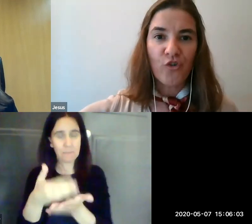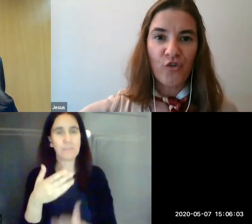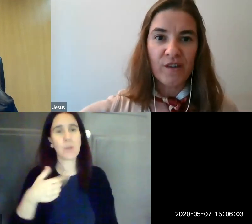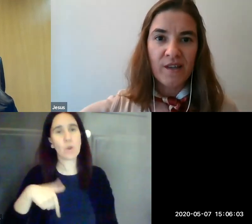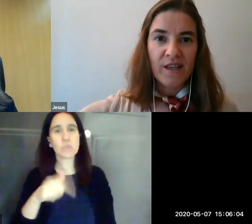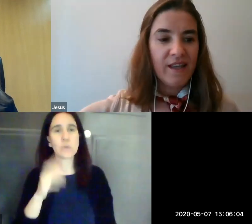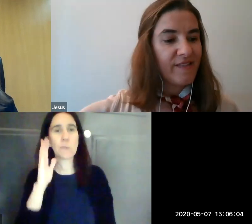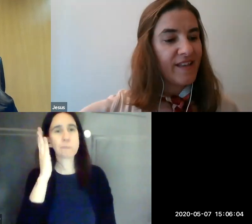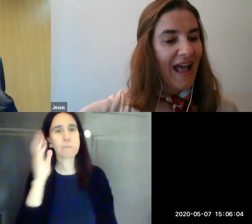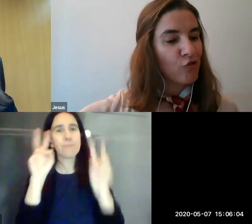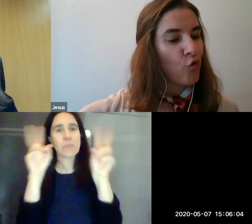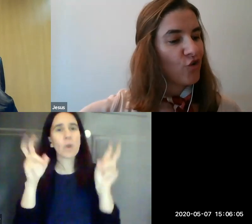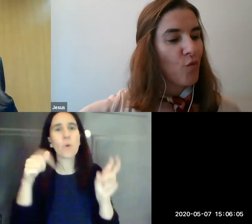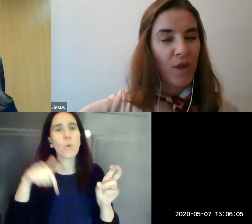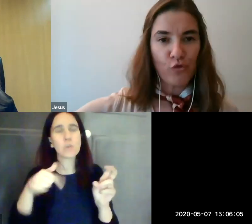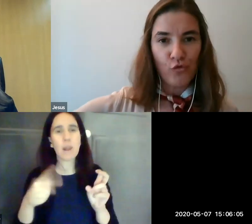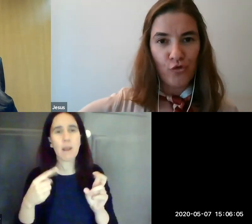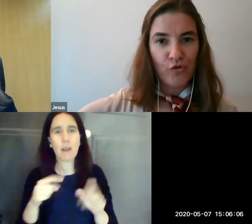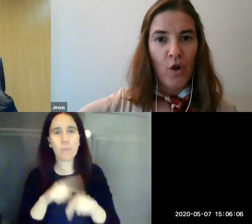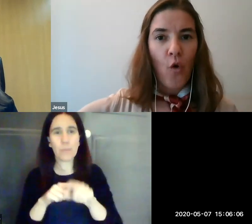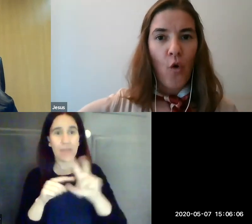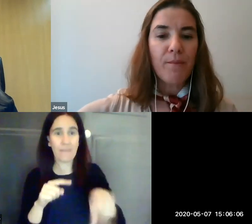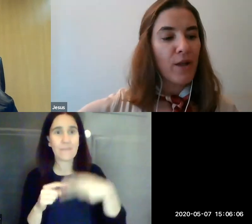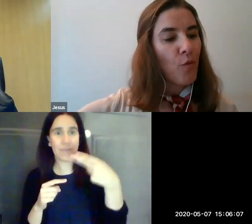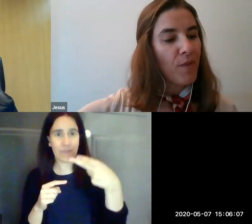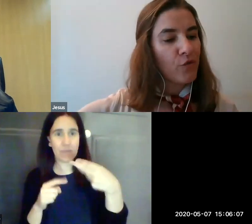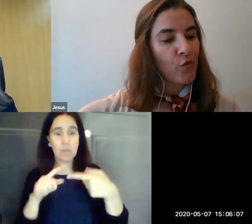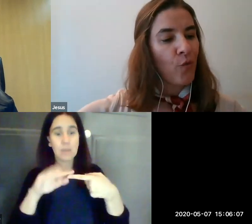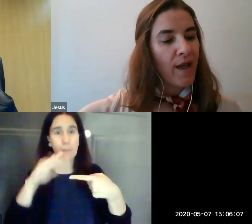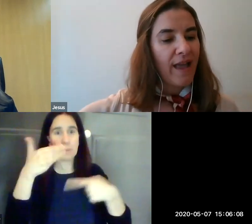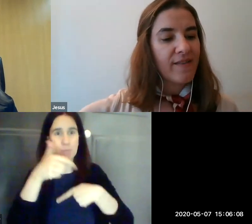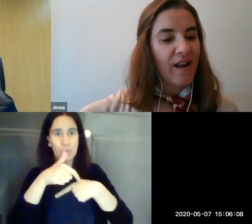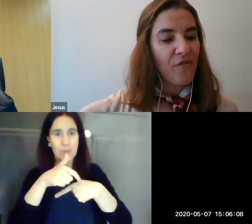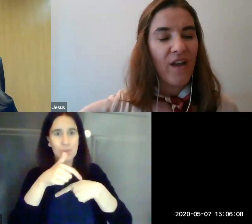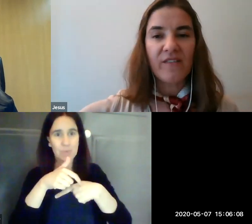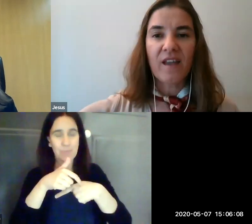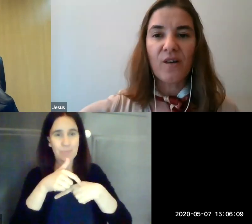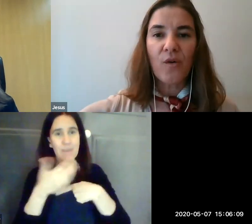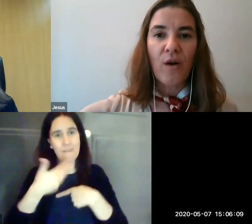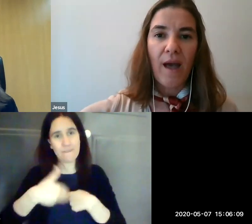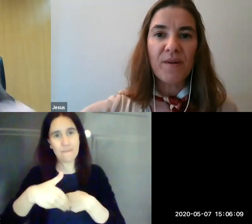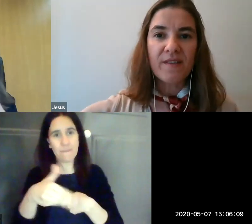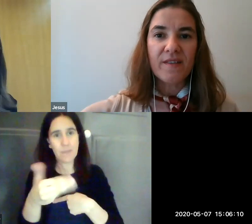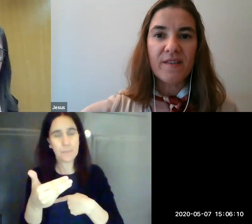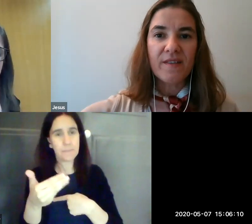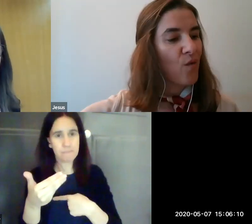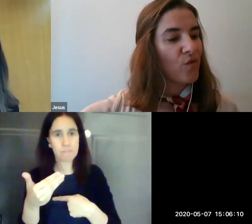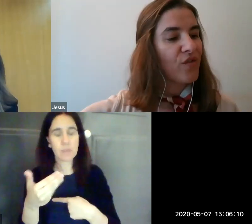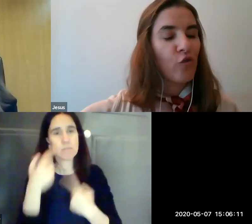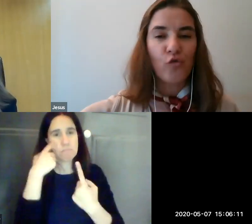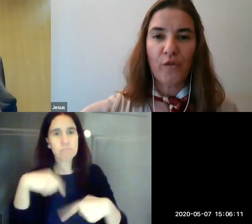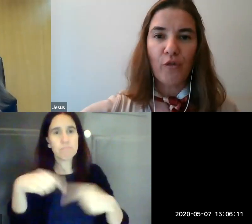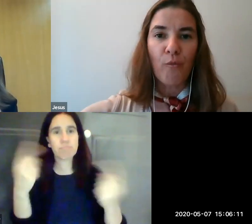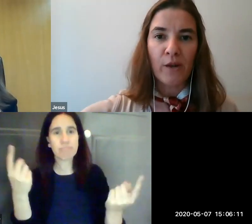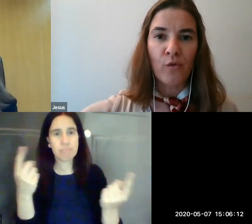sessão hoje terá dois momentos. Um primeiro momento em que será feita a apresentação